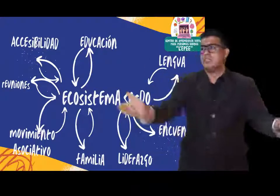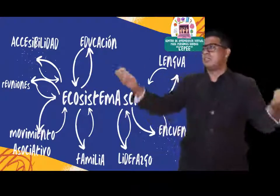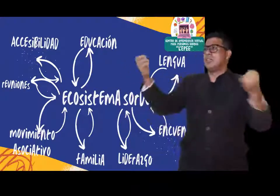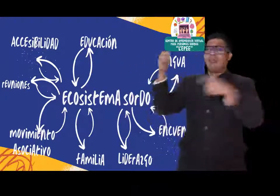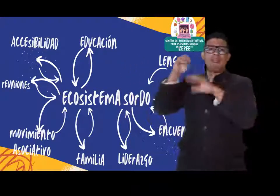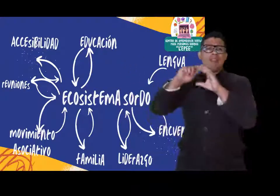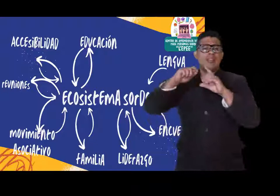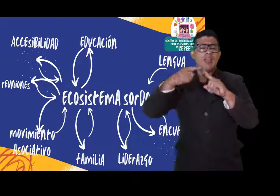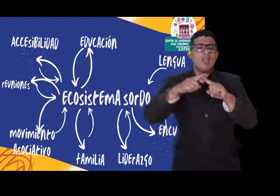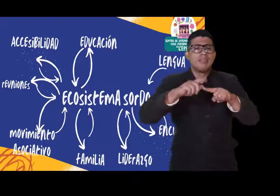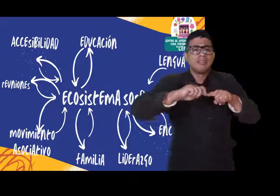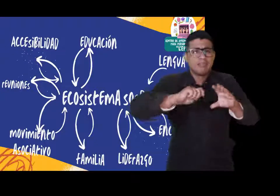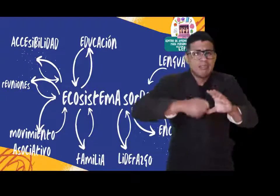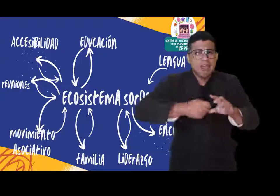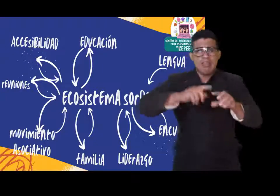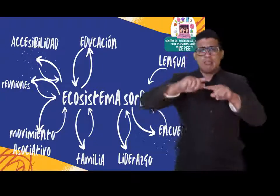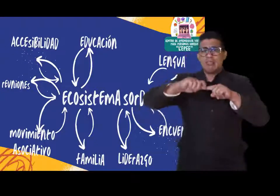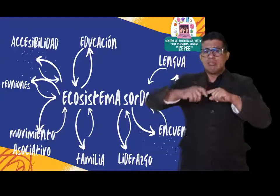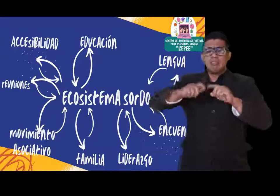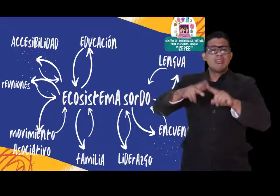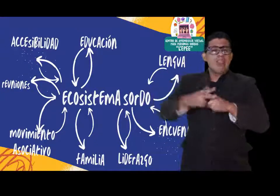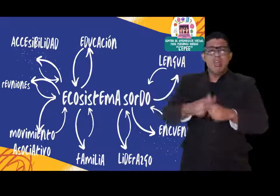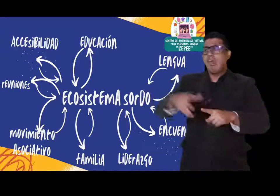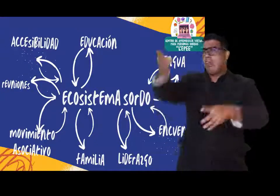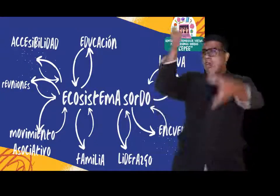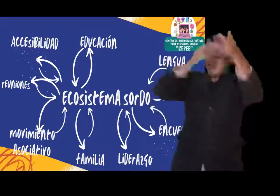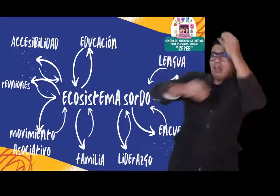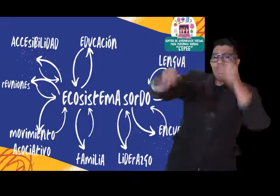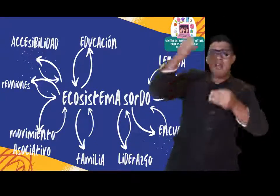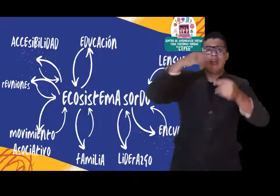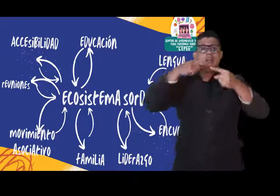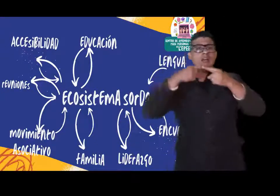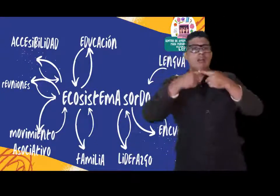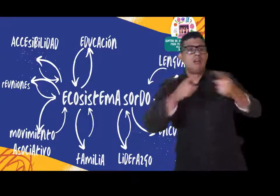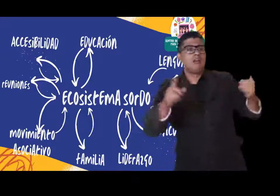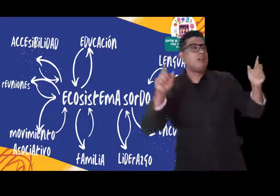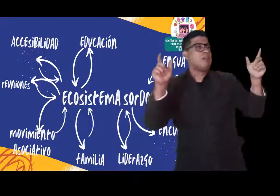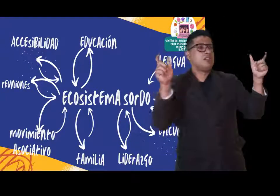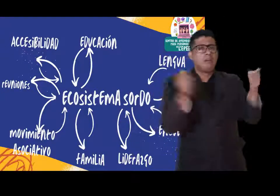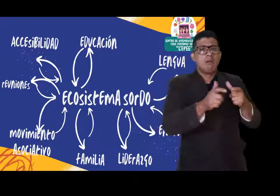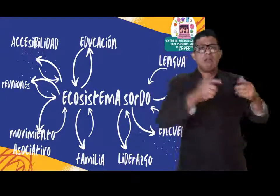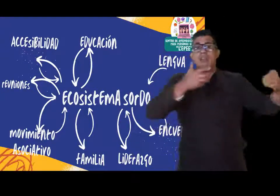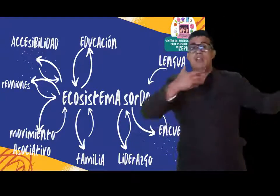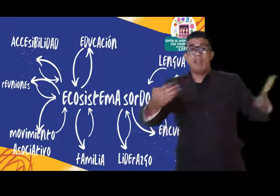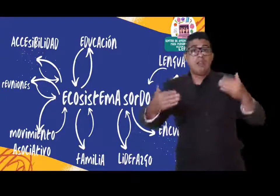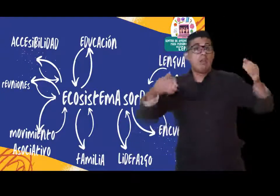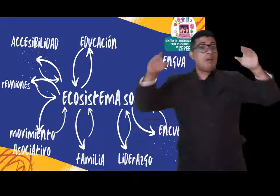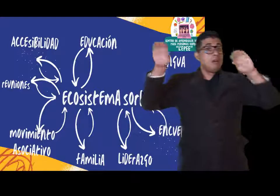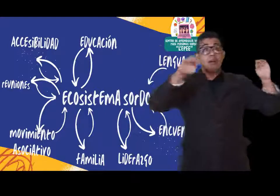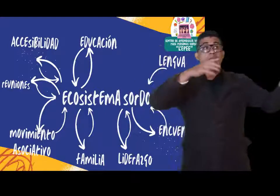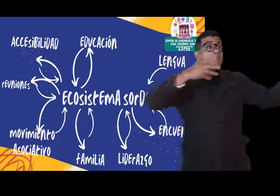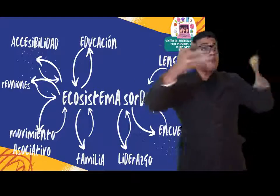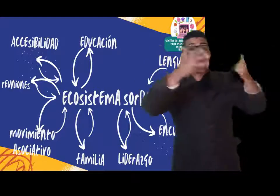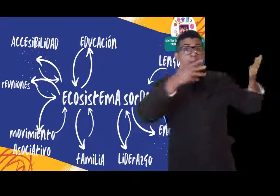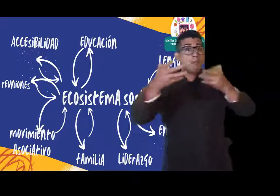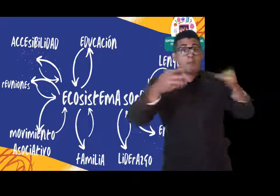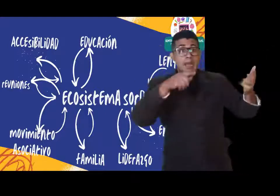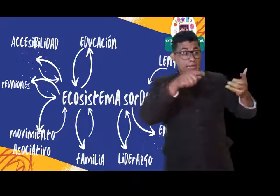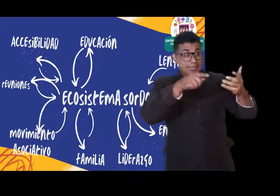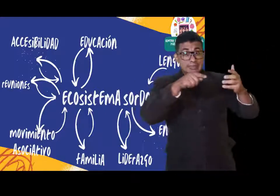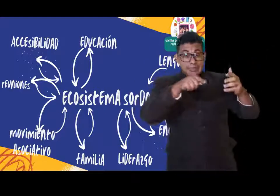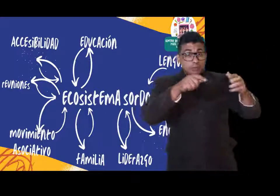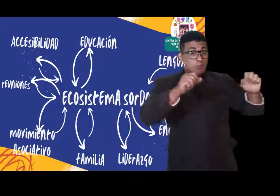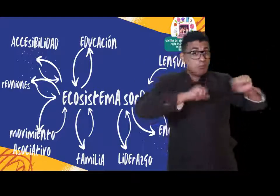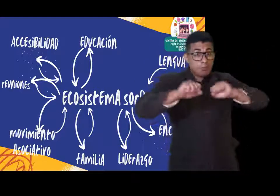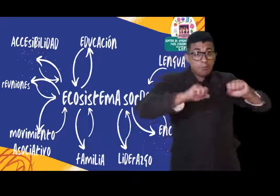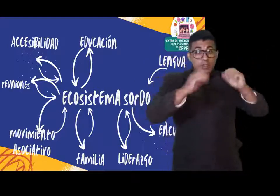cómo la lengua es algo importante. Por ejemplo, en encuentros, en reuniones, en marchas, en actividades que hacen las personas sordas, allí